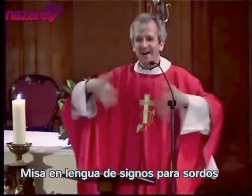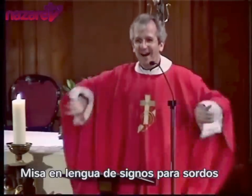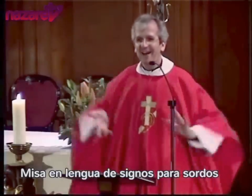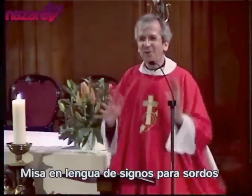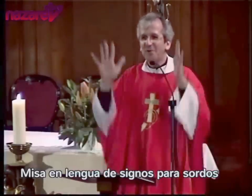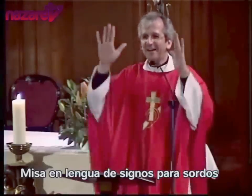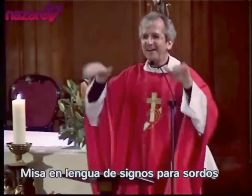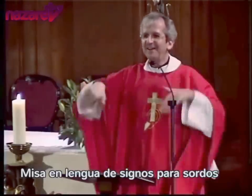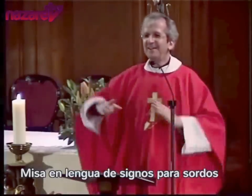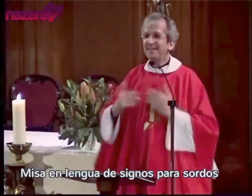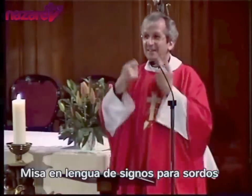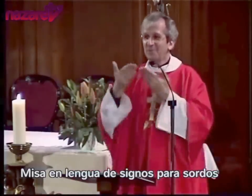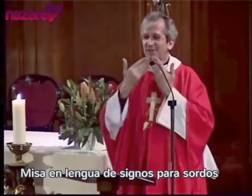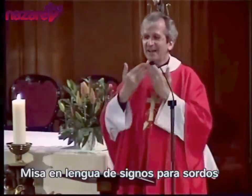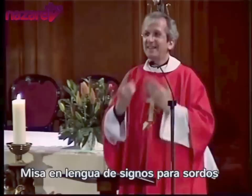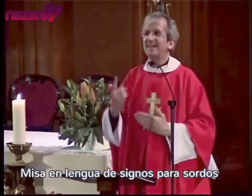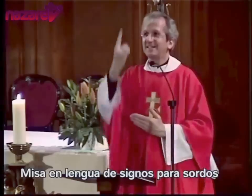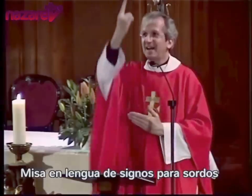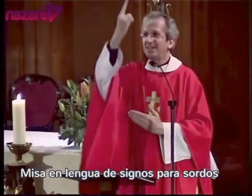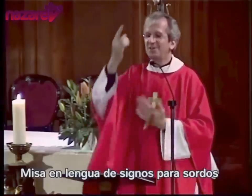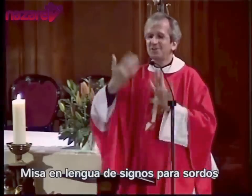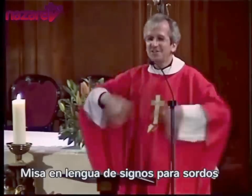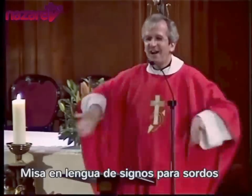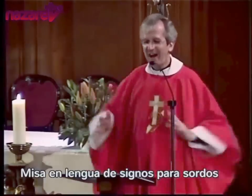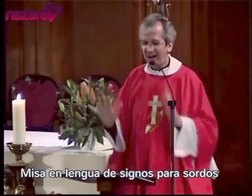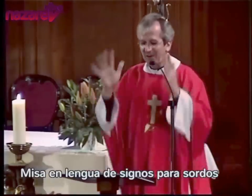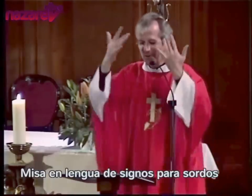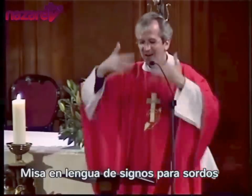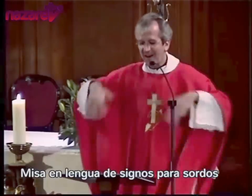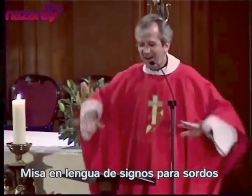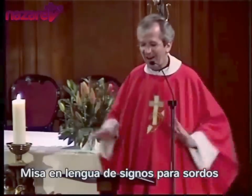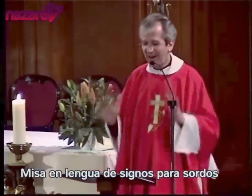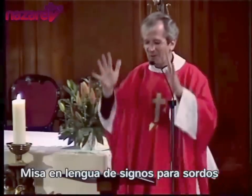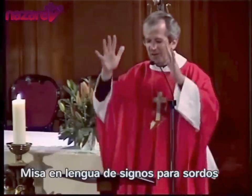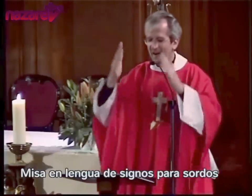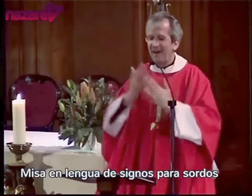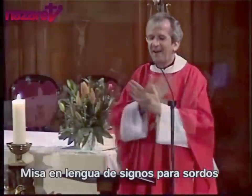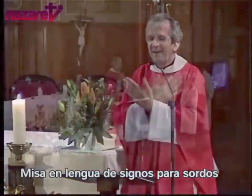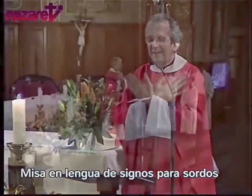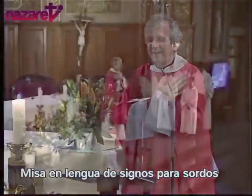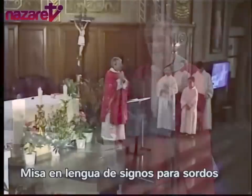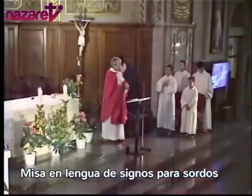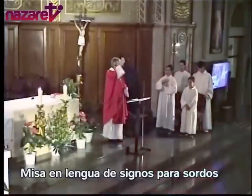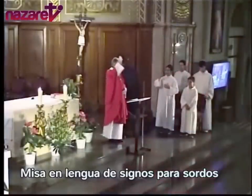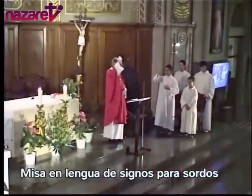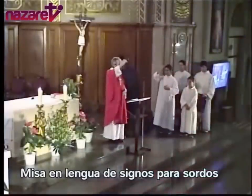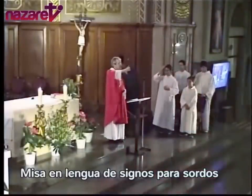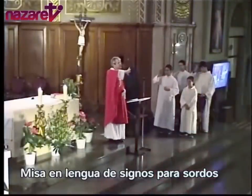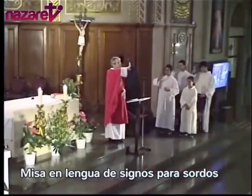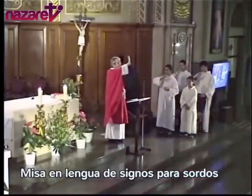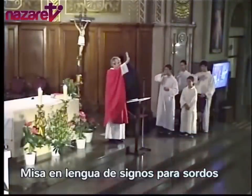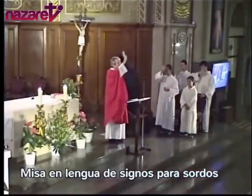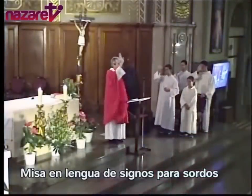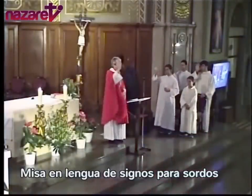Aleluya, aleluya. Demos gracias a Dios. Aleluya, aleluya.